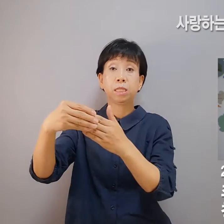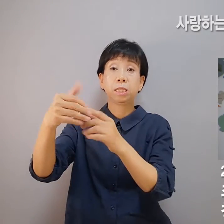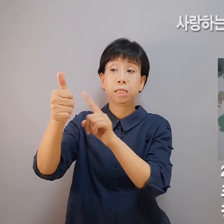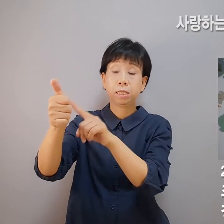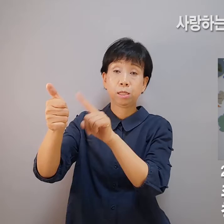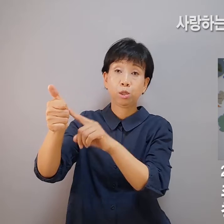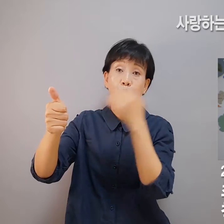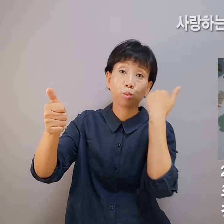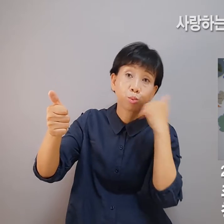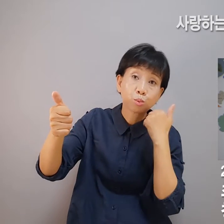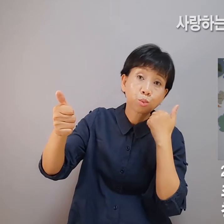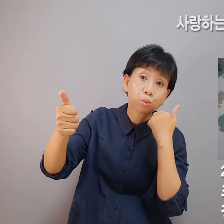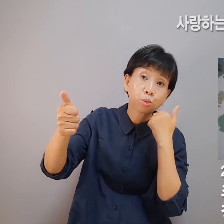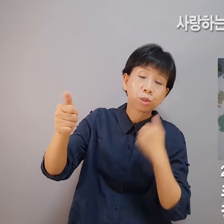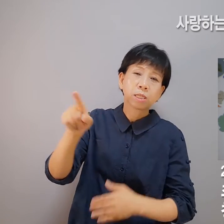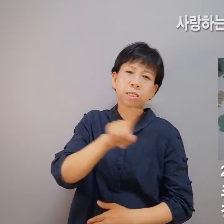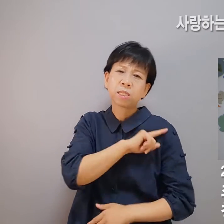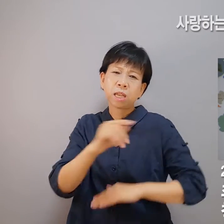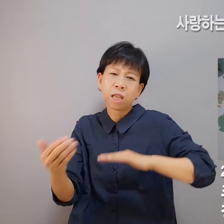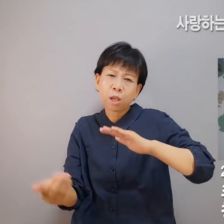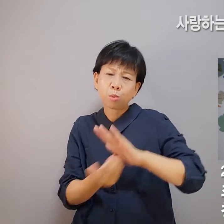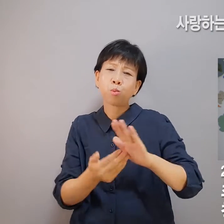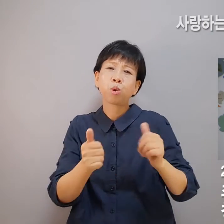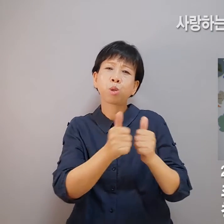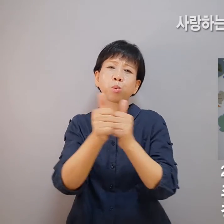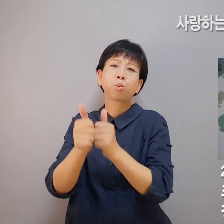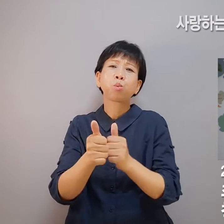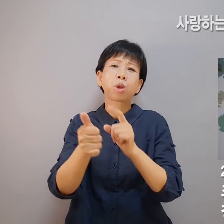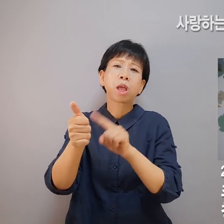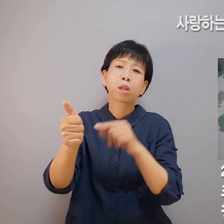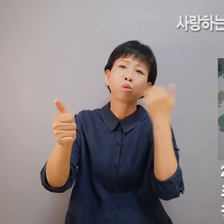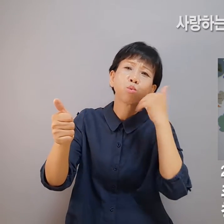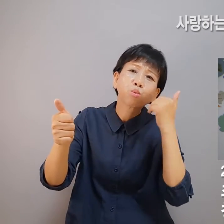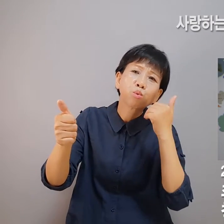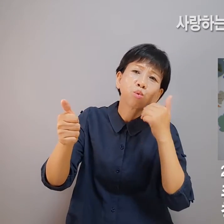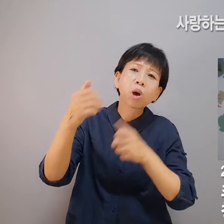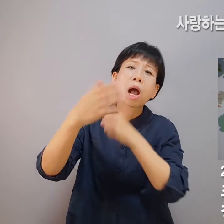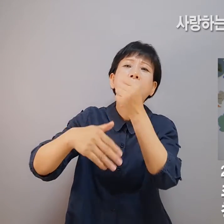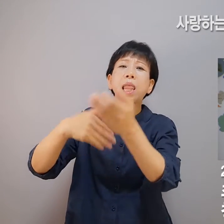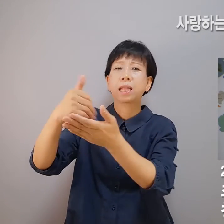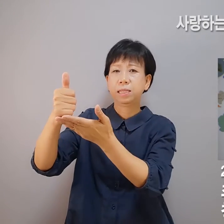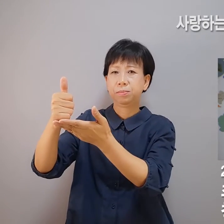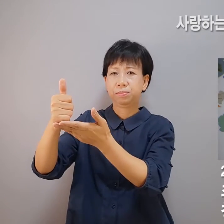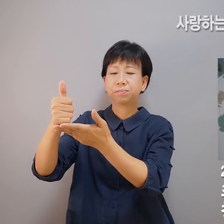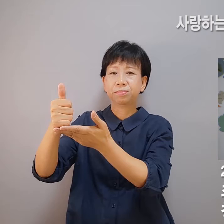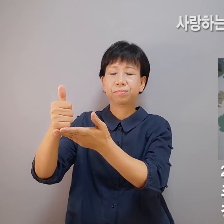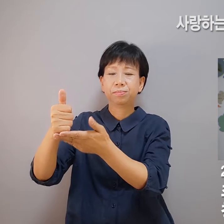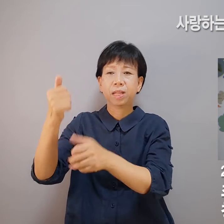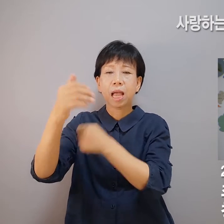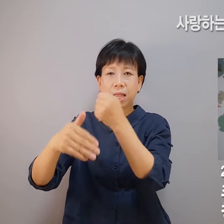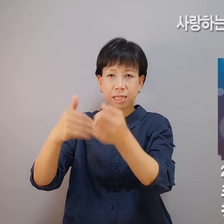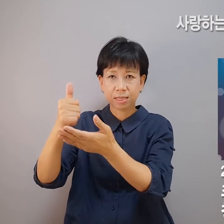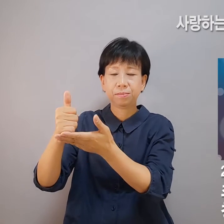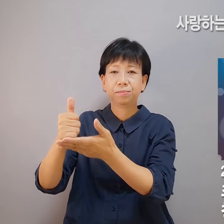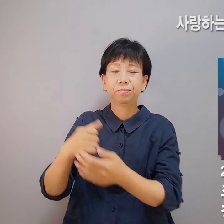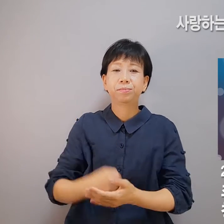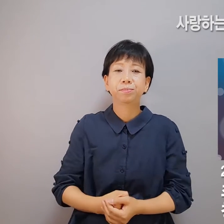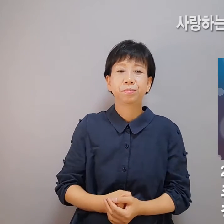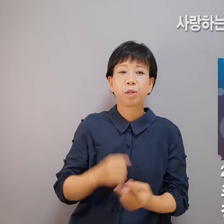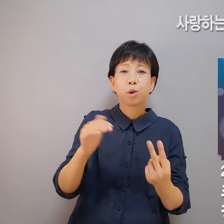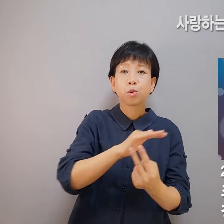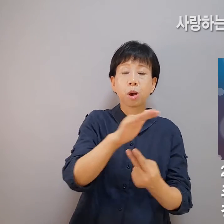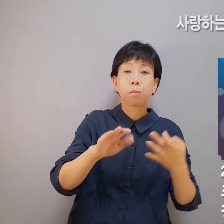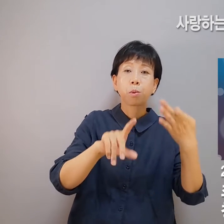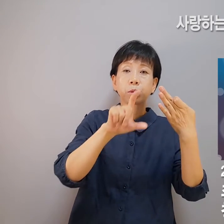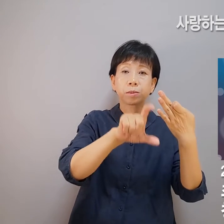누구셨냐고요? 최고의 동행자는 누구셨습니까? 그렇죠, 하나님이셨지요. 요한복음 14장 26절 말씀도 한